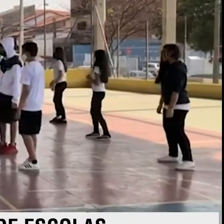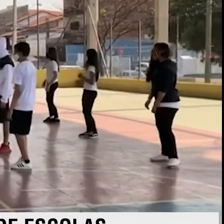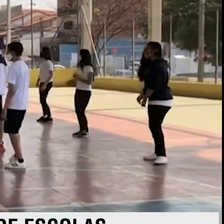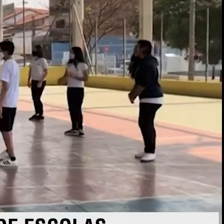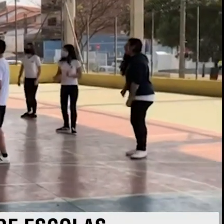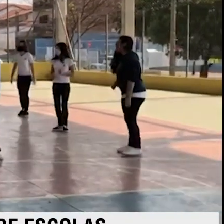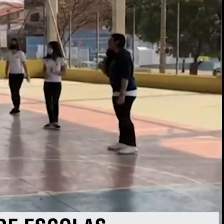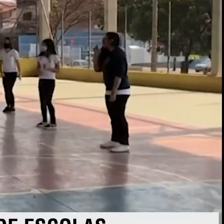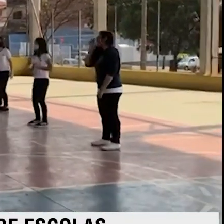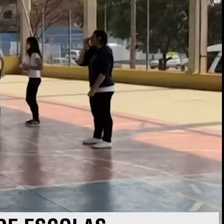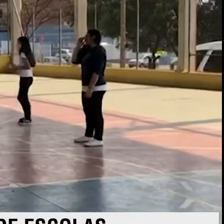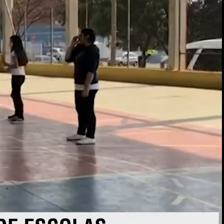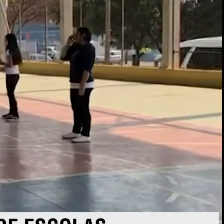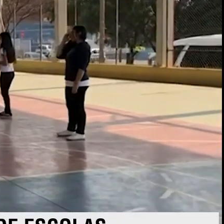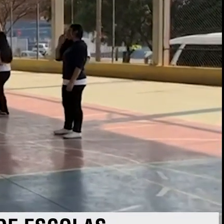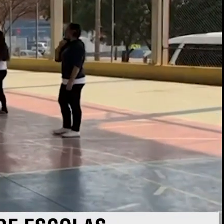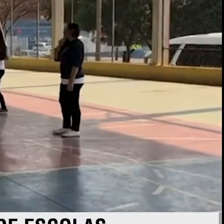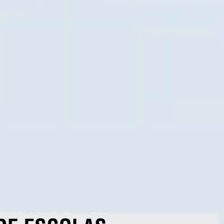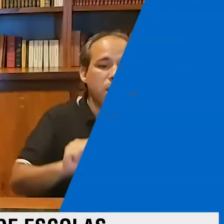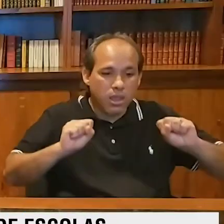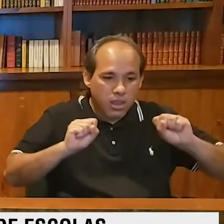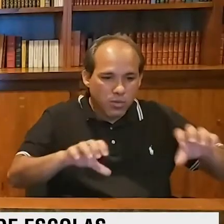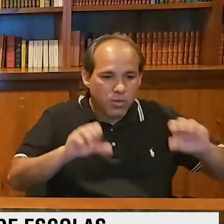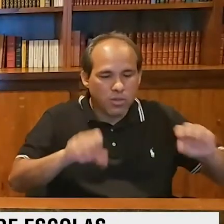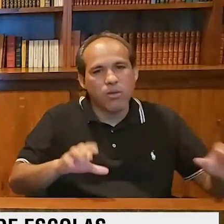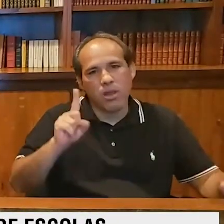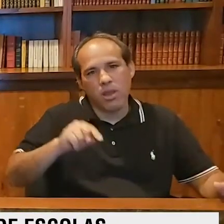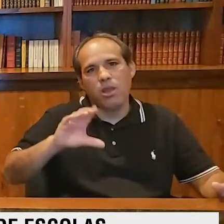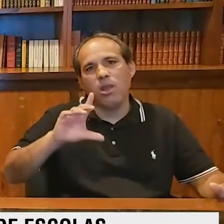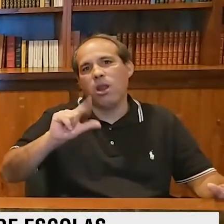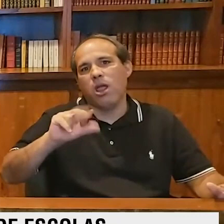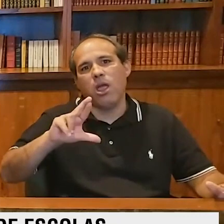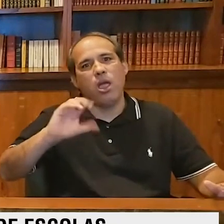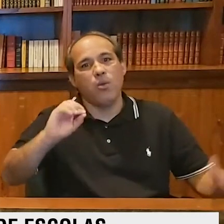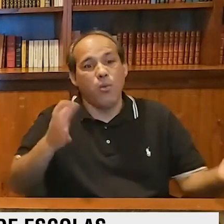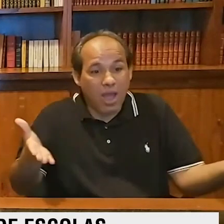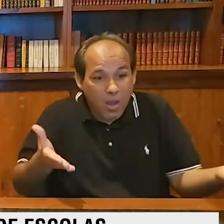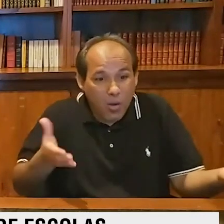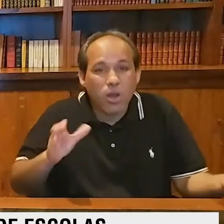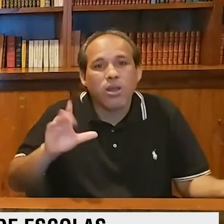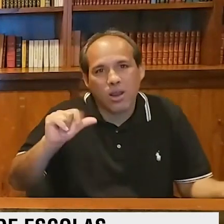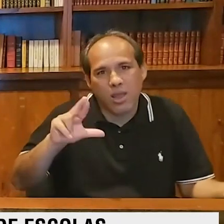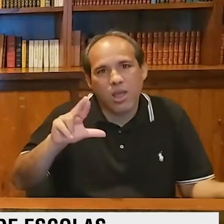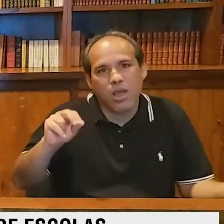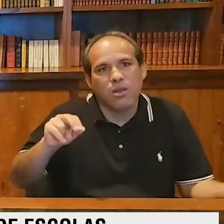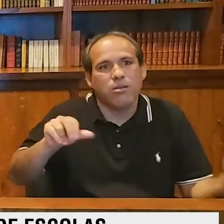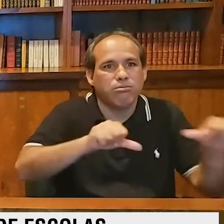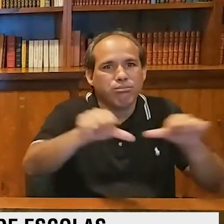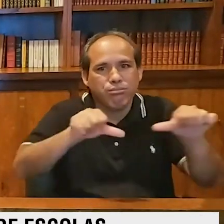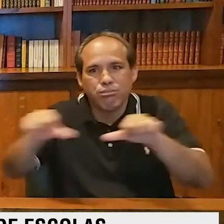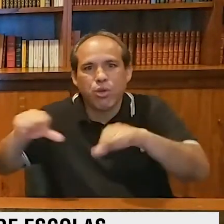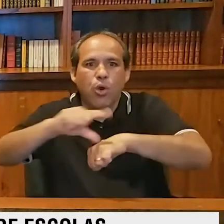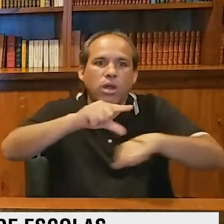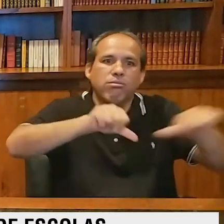pela volta das aulas presenciais é claro que agora nós vamos ter que ter um rodízio